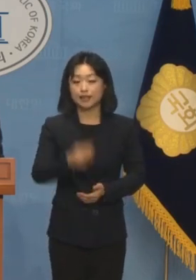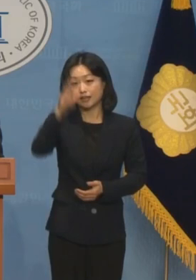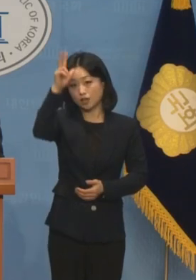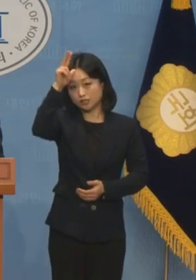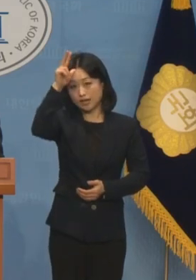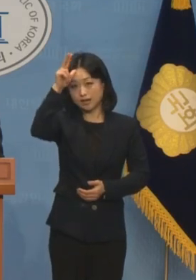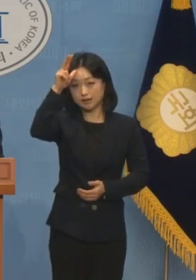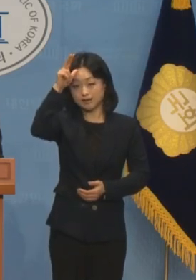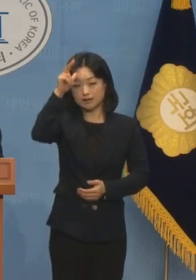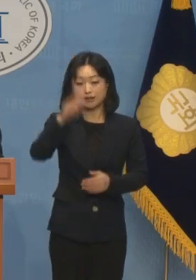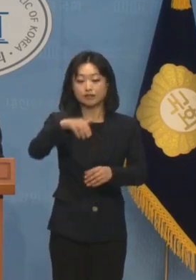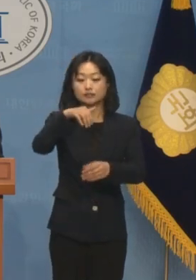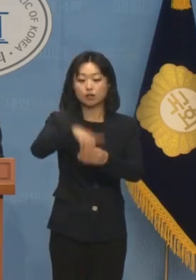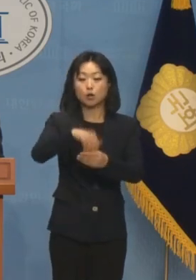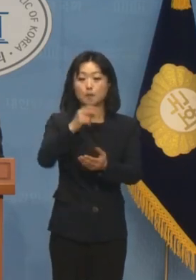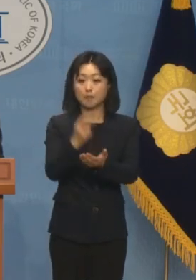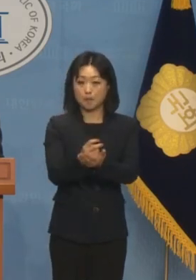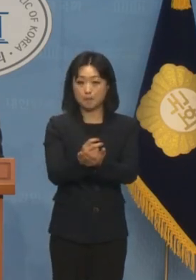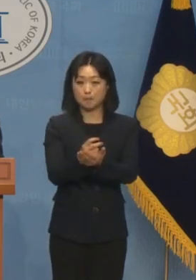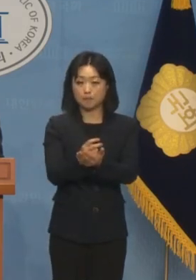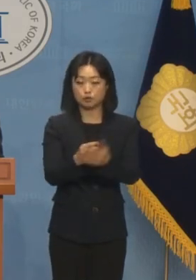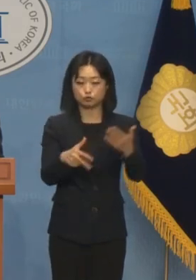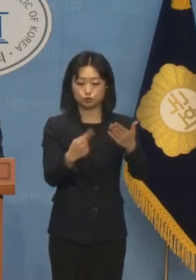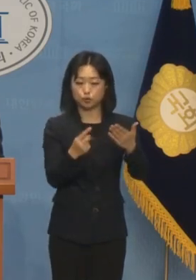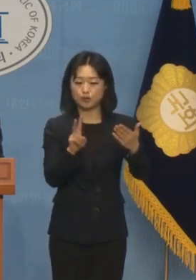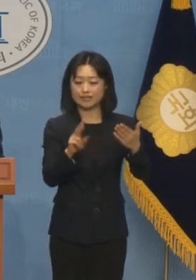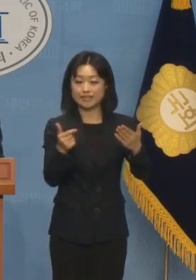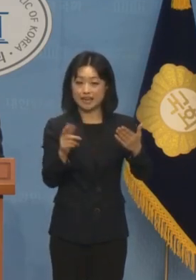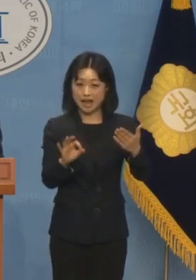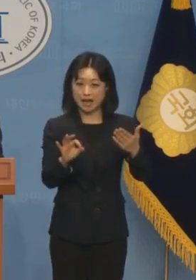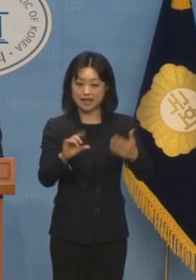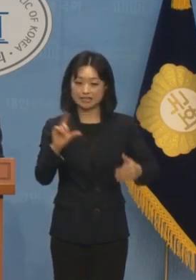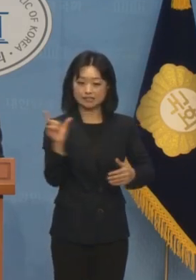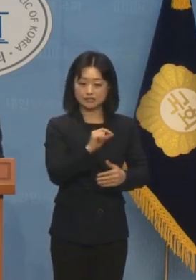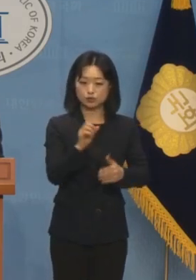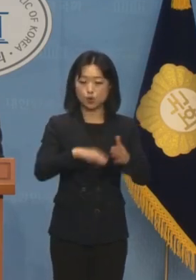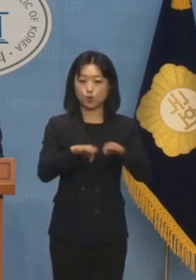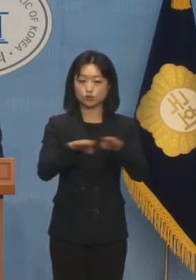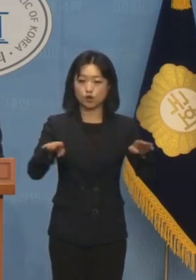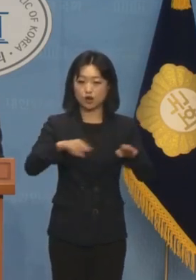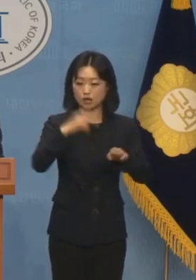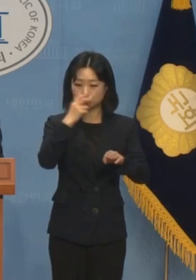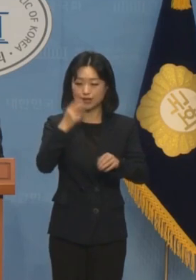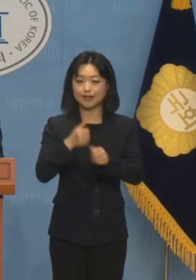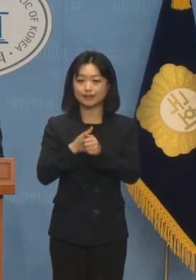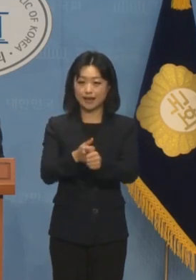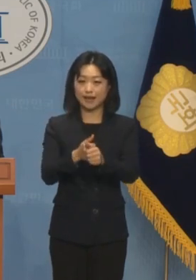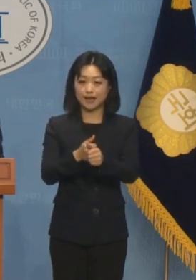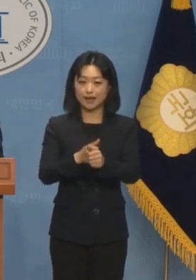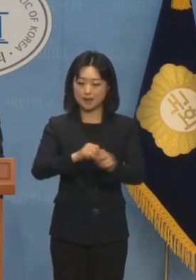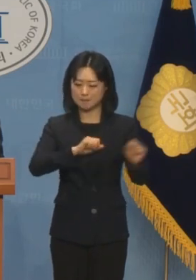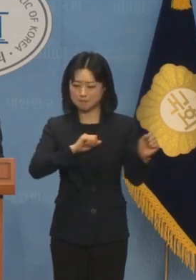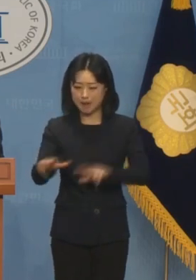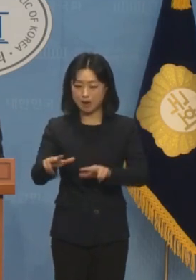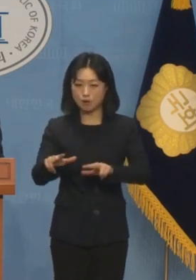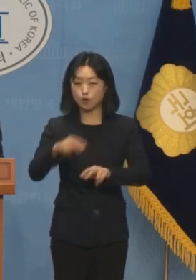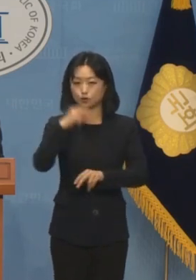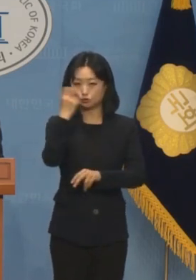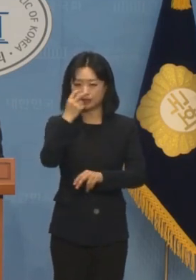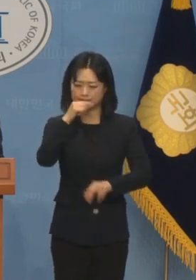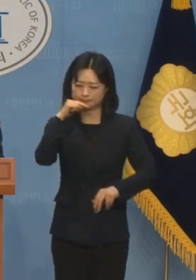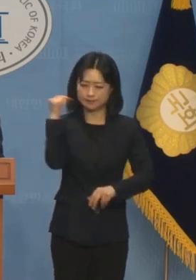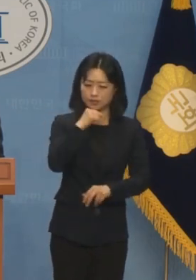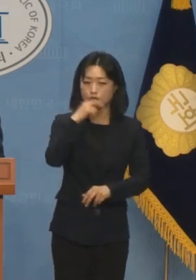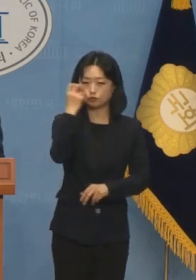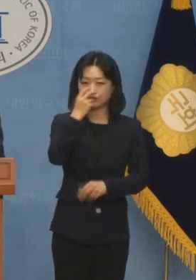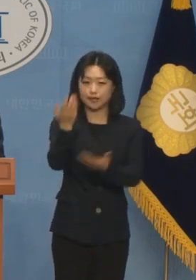경찰은 공직선거법 9조 2항 신속 공정한 수사 조항에 따라 신속하고 철저히